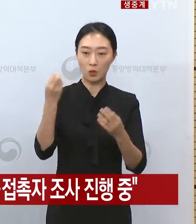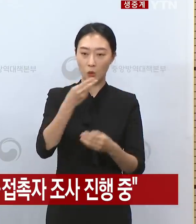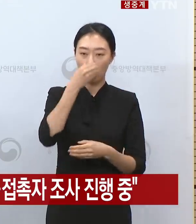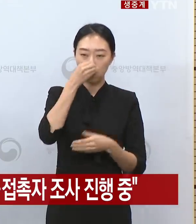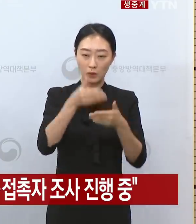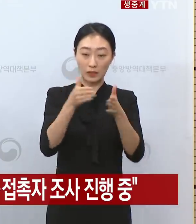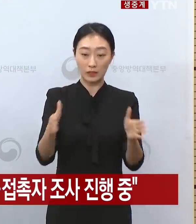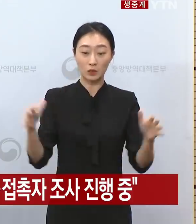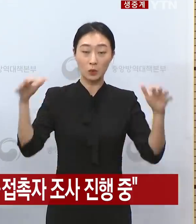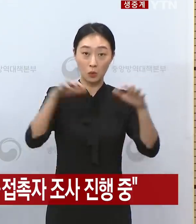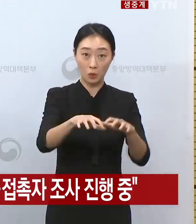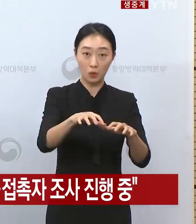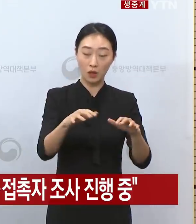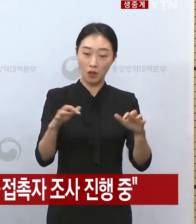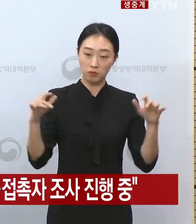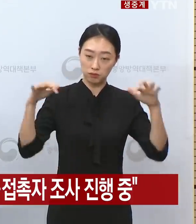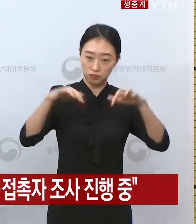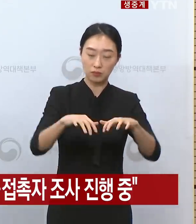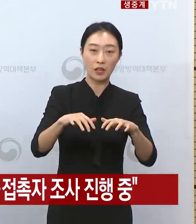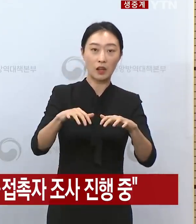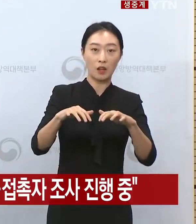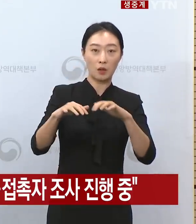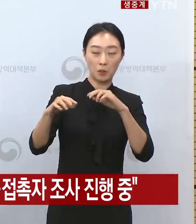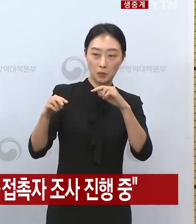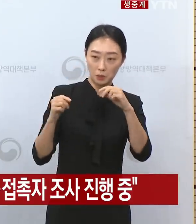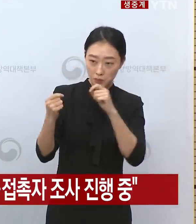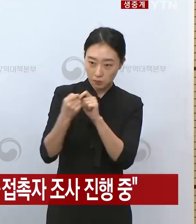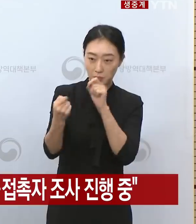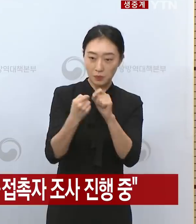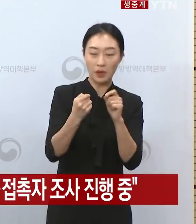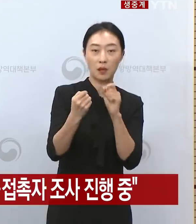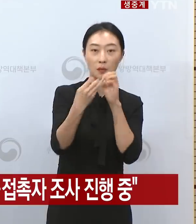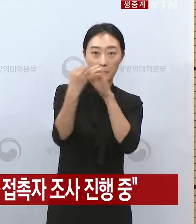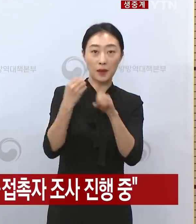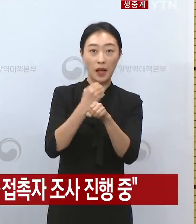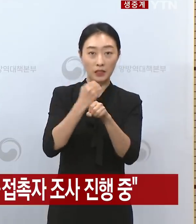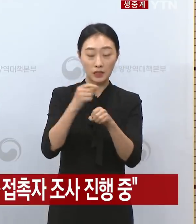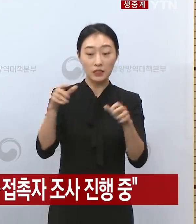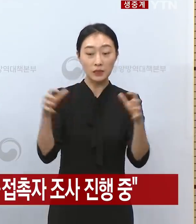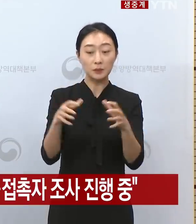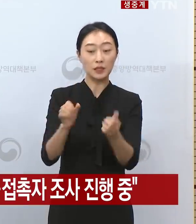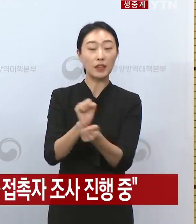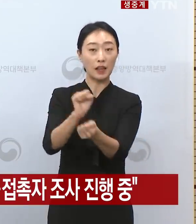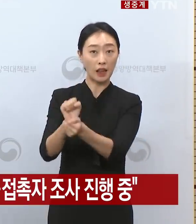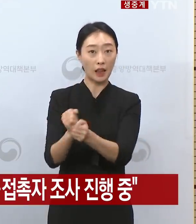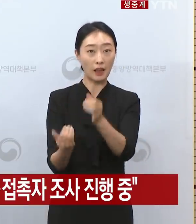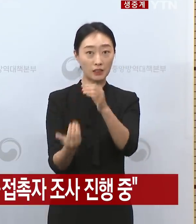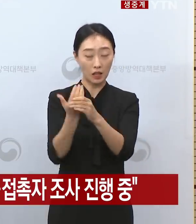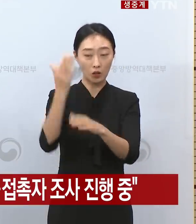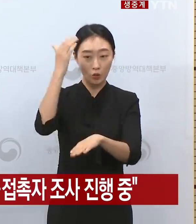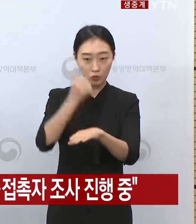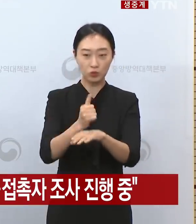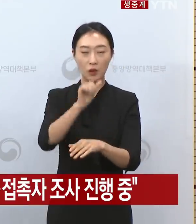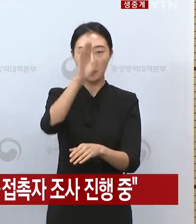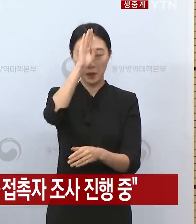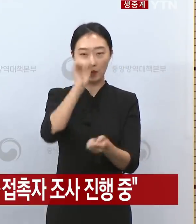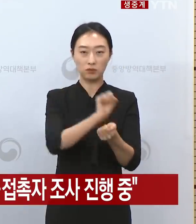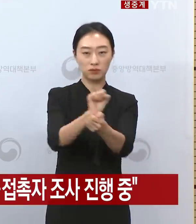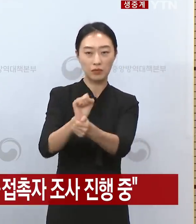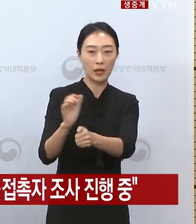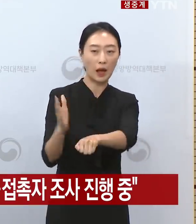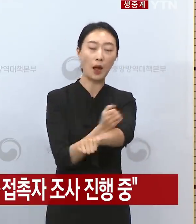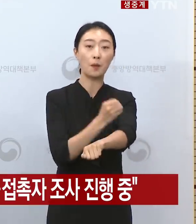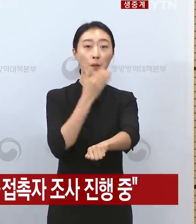공간 내에서 밀접한 접촉이 발생하는 집단 행사는 감염병의 대량 확산의 구심점이 될 수 있으므로